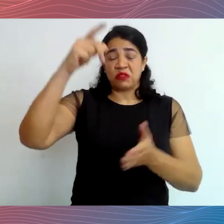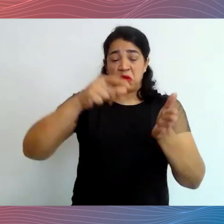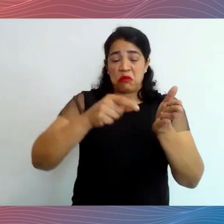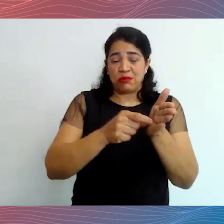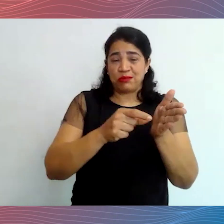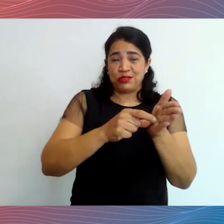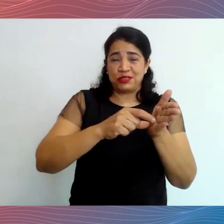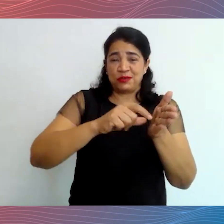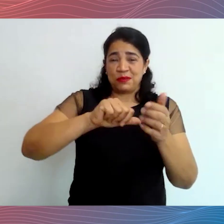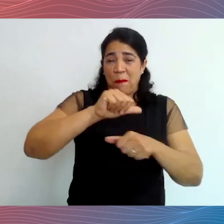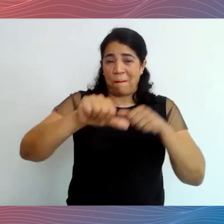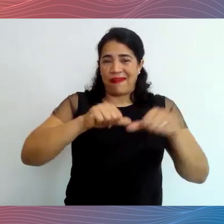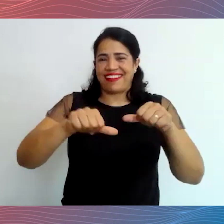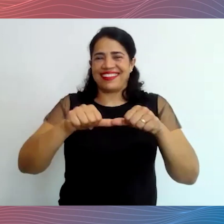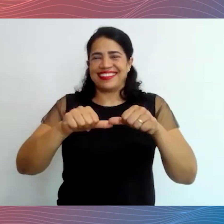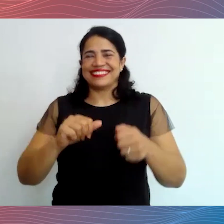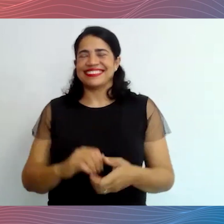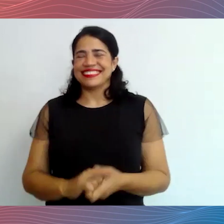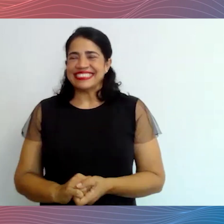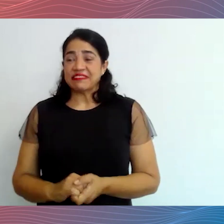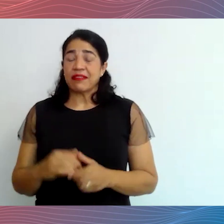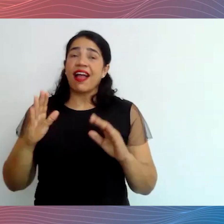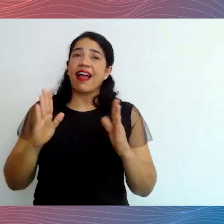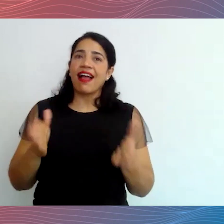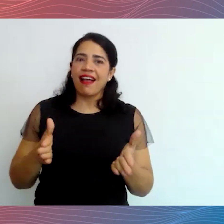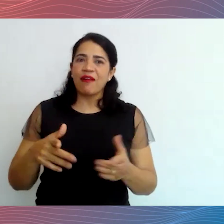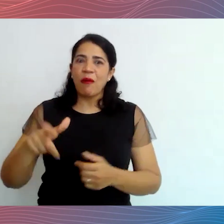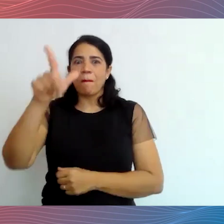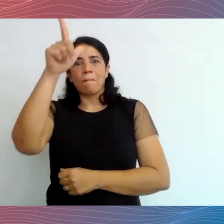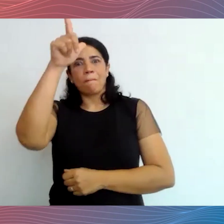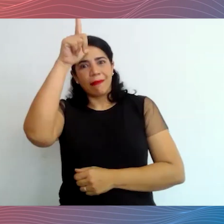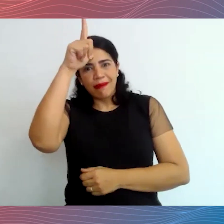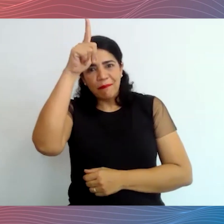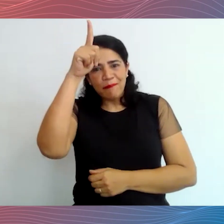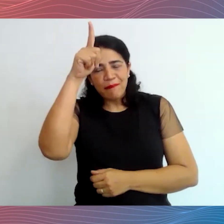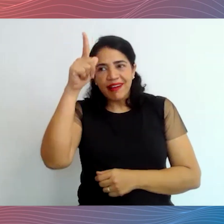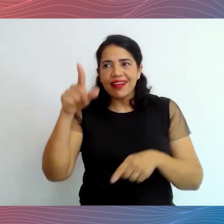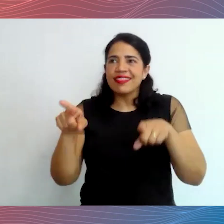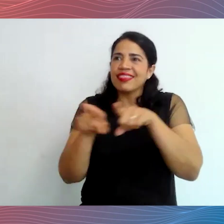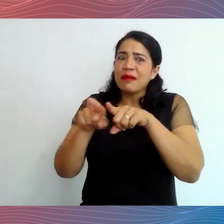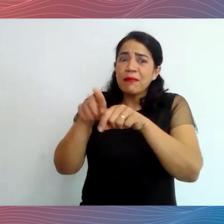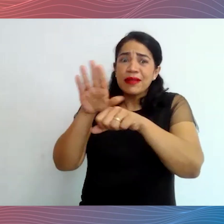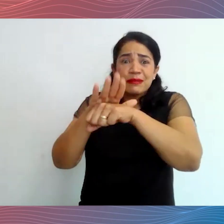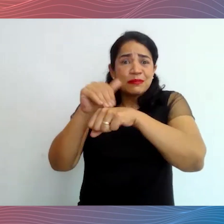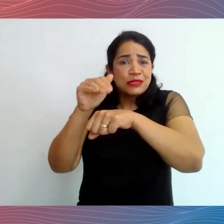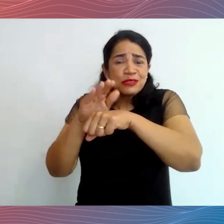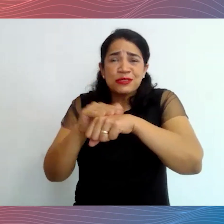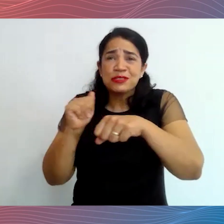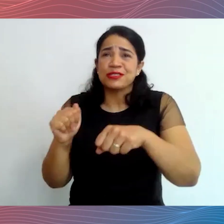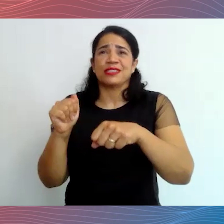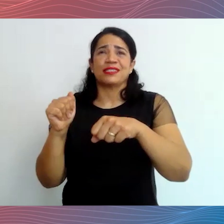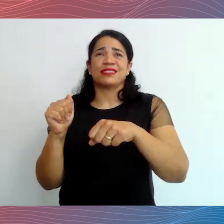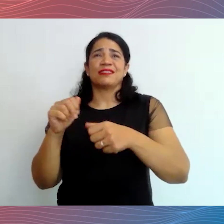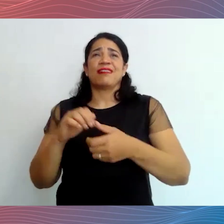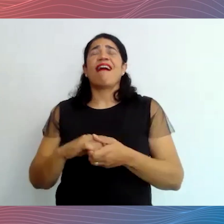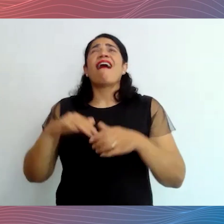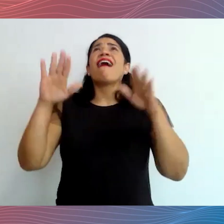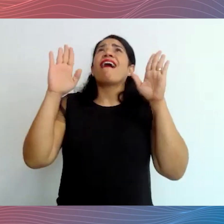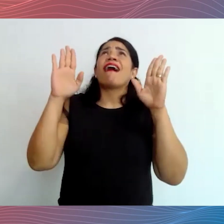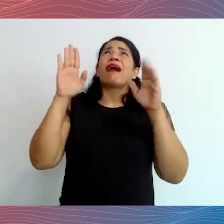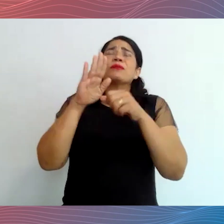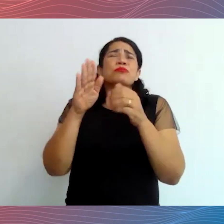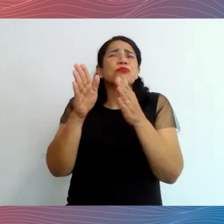E agora a Alemanha está pedindo. A Alemanha está pedindo socorro. Nós também queremos andar.